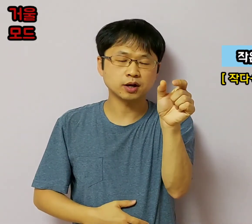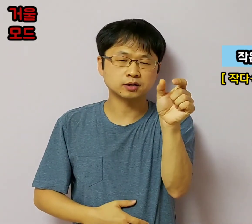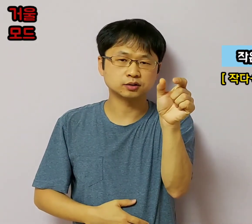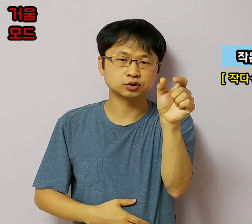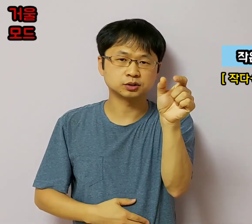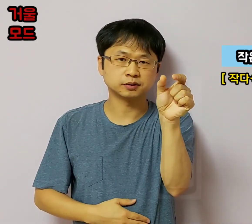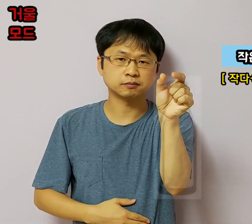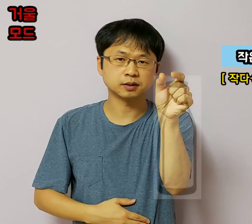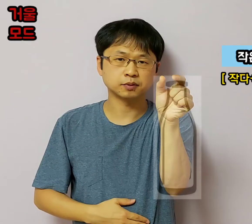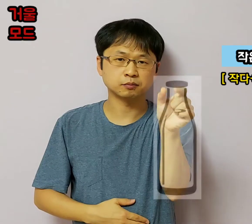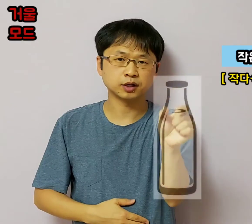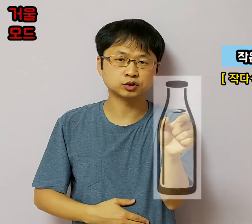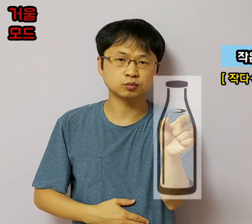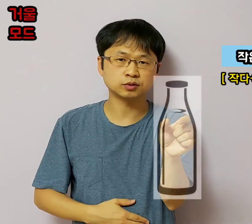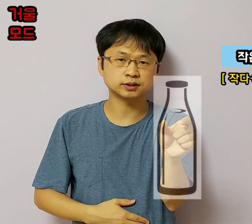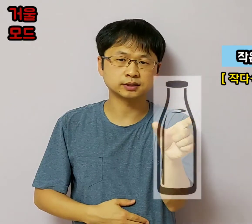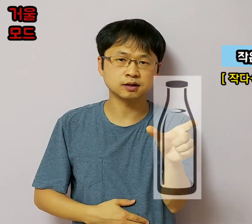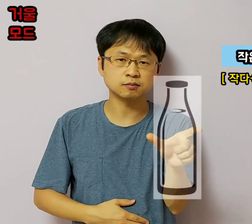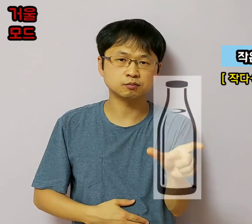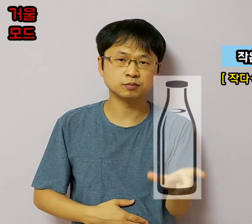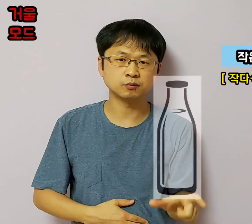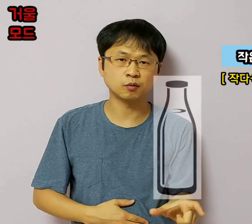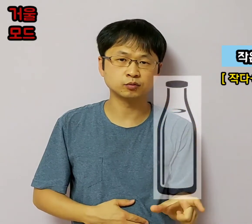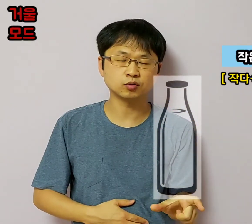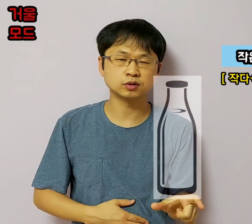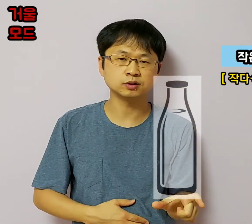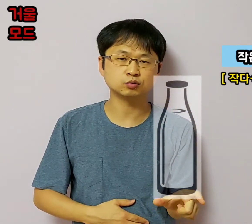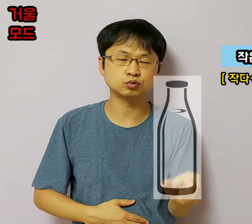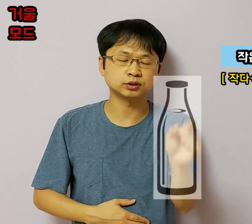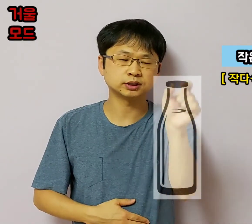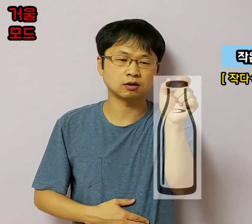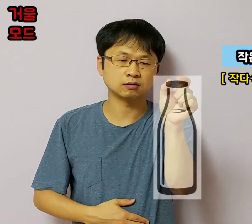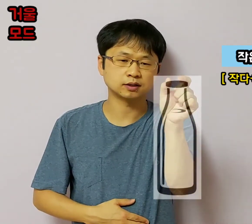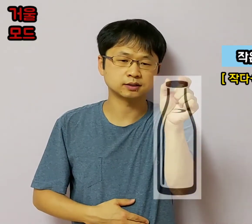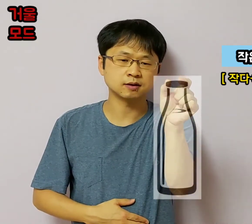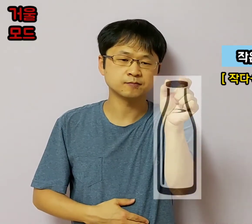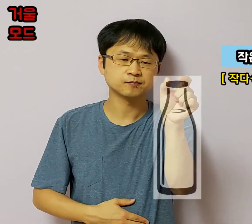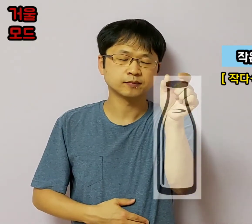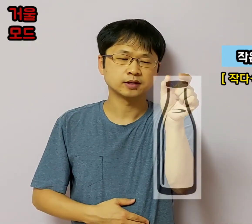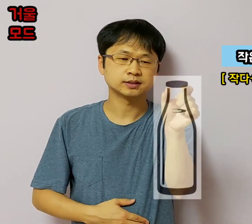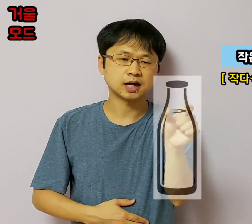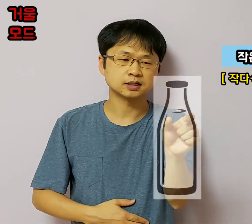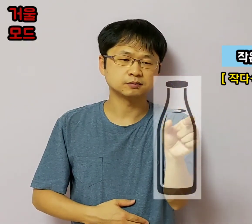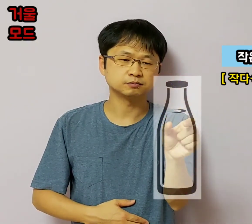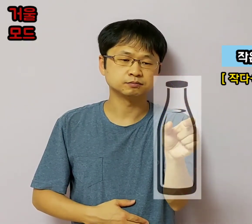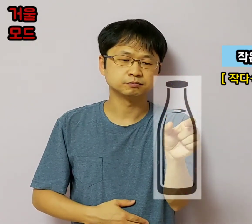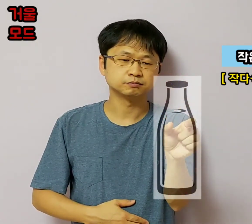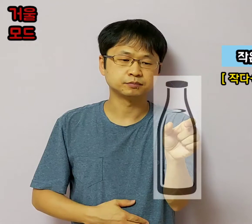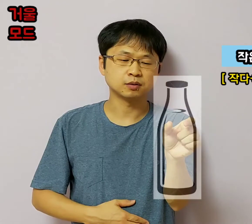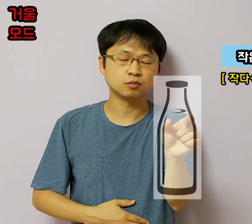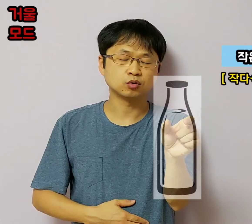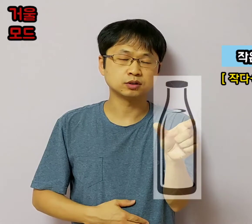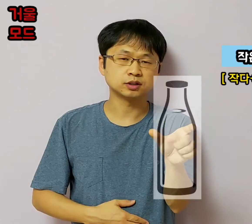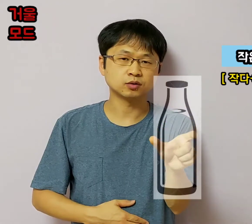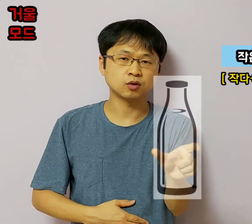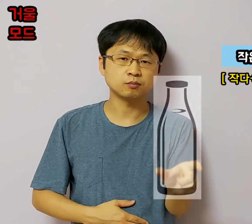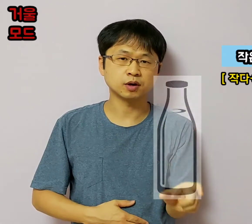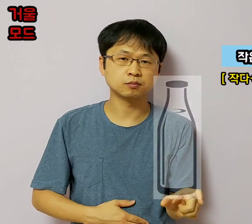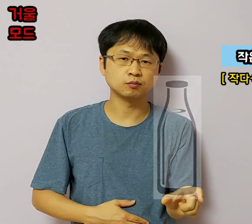모양을 그려주시면 됩니다. 병 모양 좁은 것에서 몸통은 굵죠. 그래서 작은 병목을 그리고 병